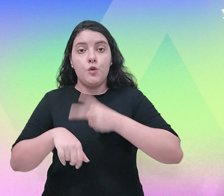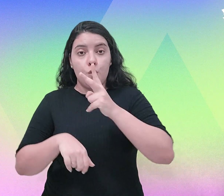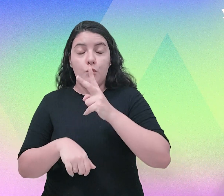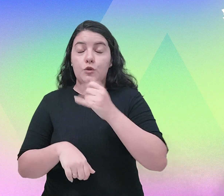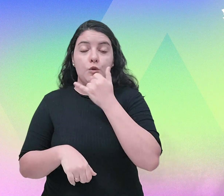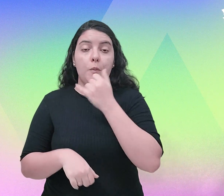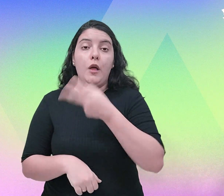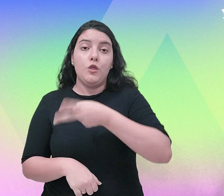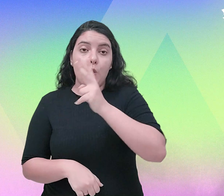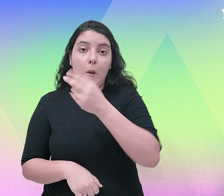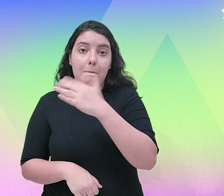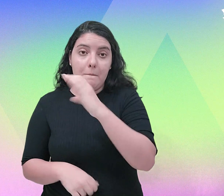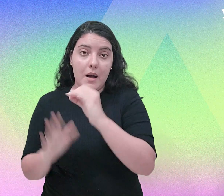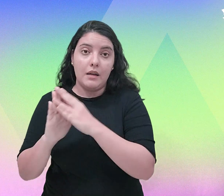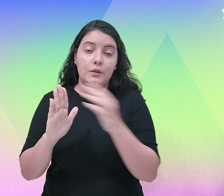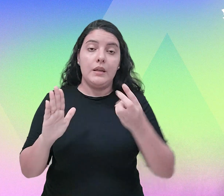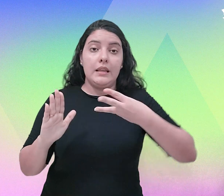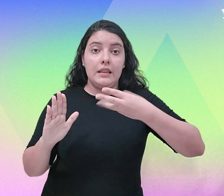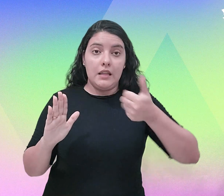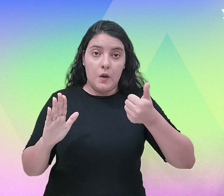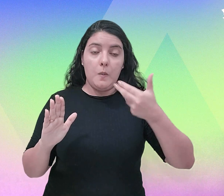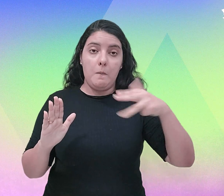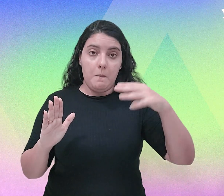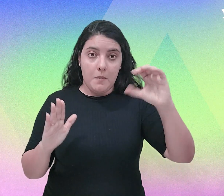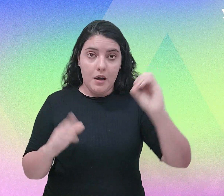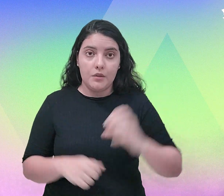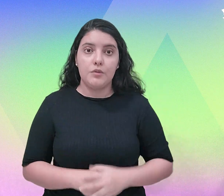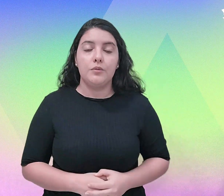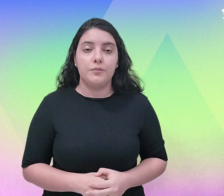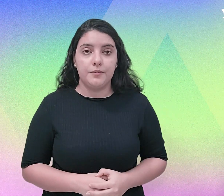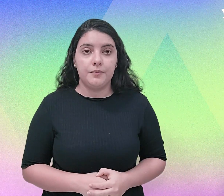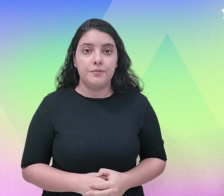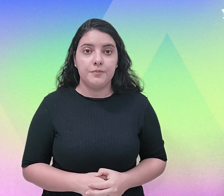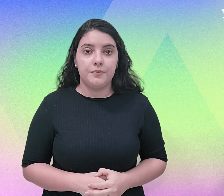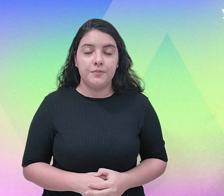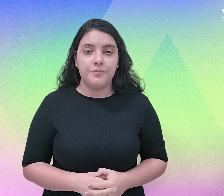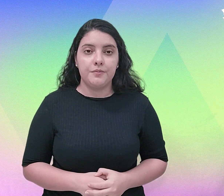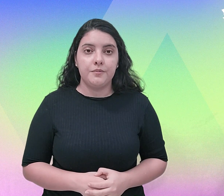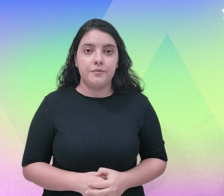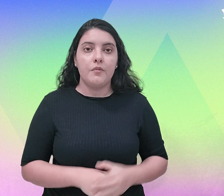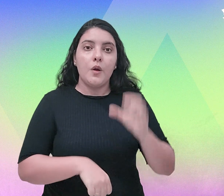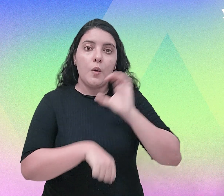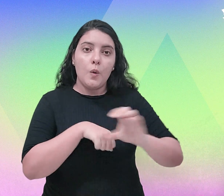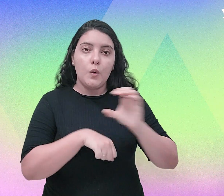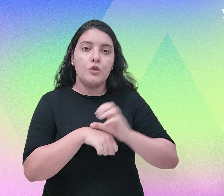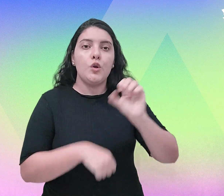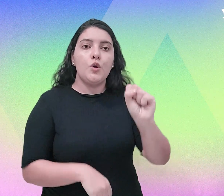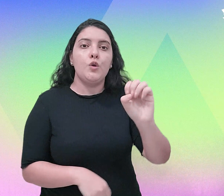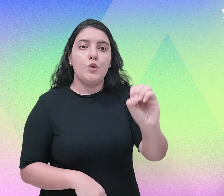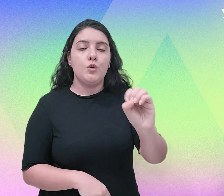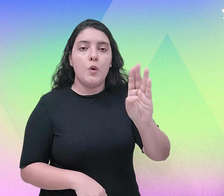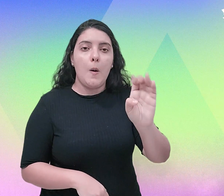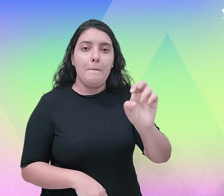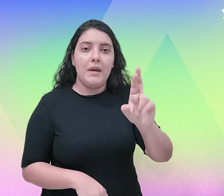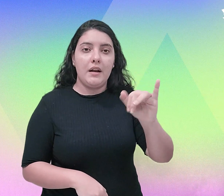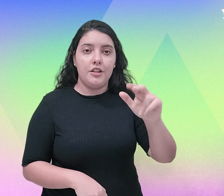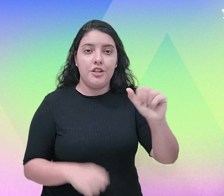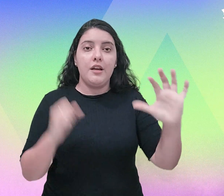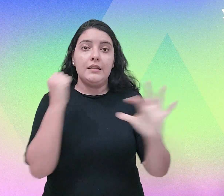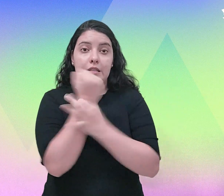de 2022 a 31 de março de 2022 curso soberania e segurança alimentar Saúde